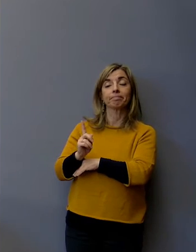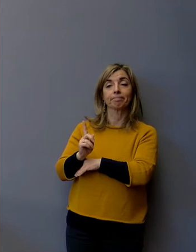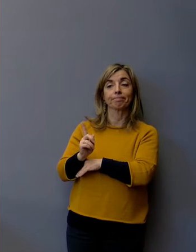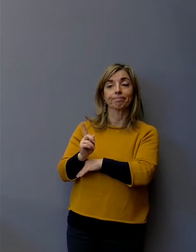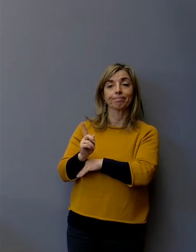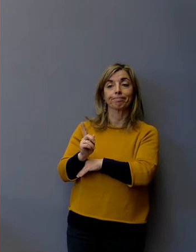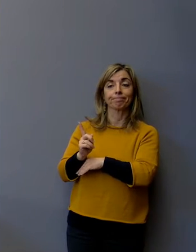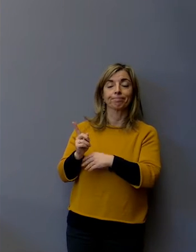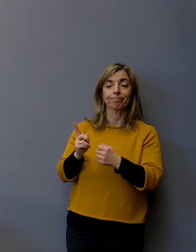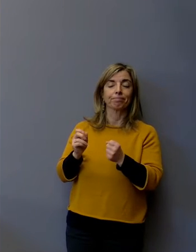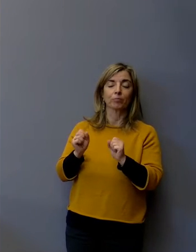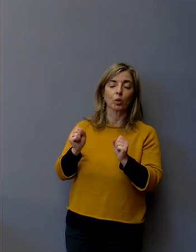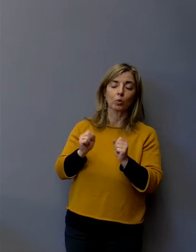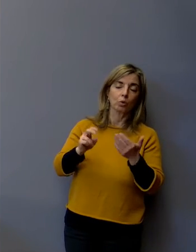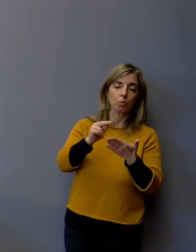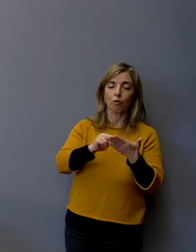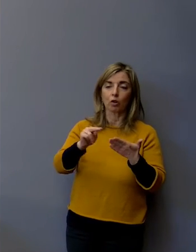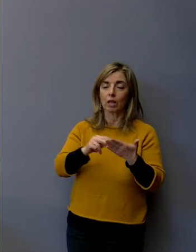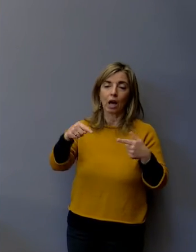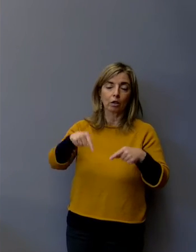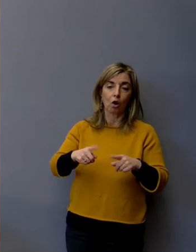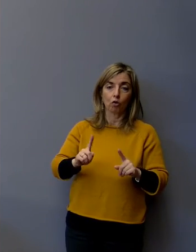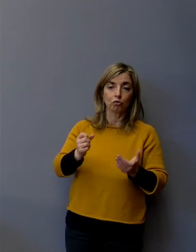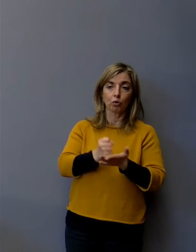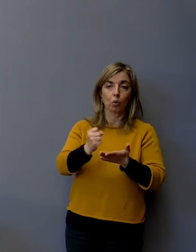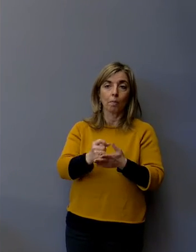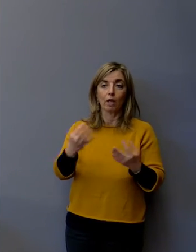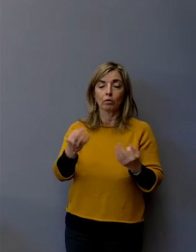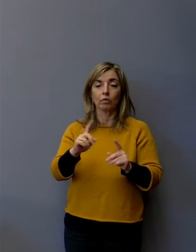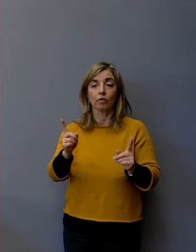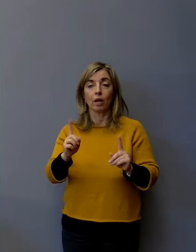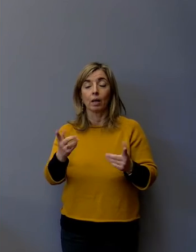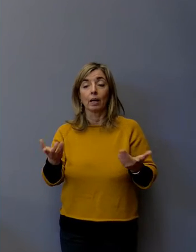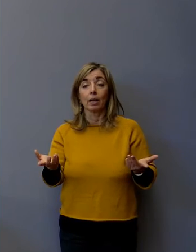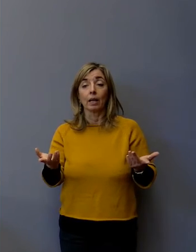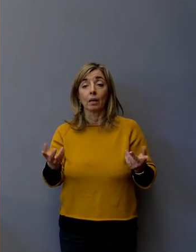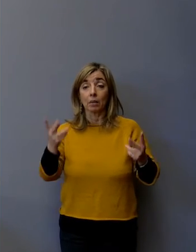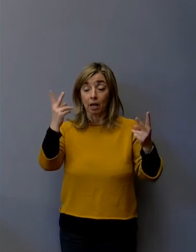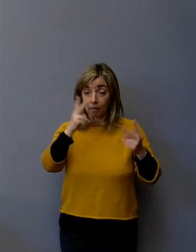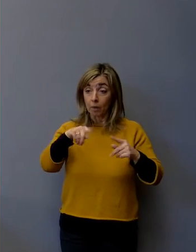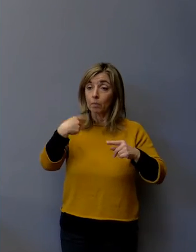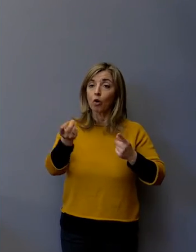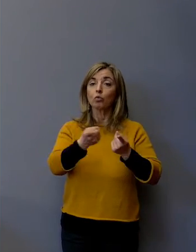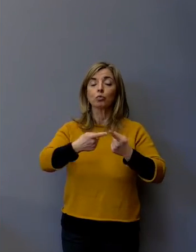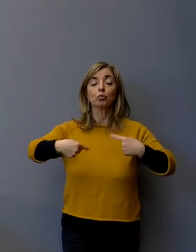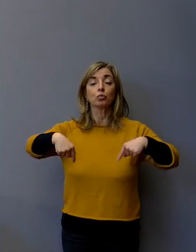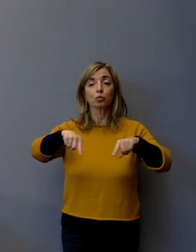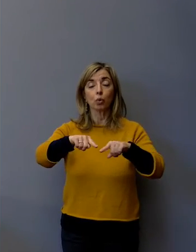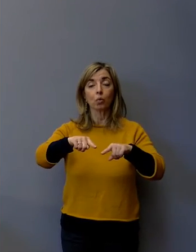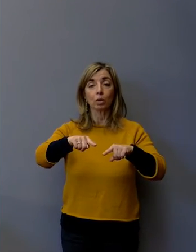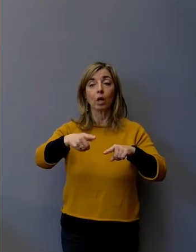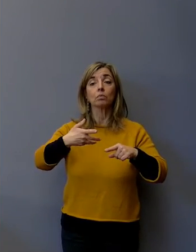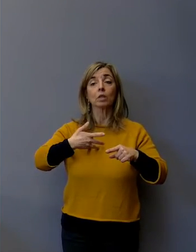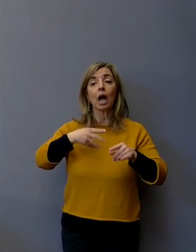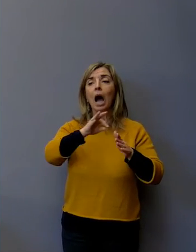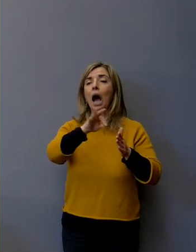valutabile votarvi il nostro documento di oggi anche se poi per amore di verità dalla giunta stessa abbiamo ricevuto come modifica di alcuni documenti